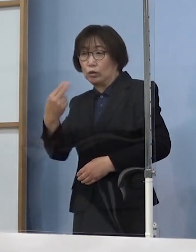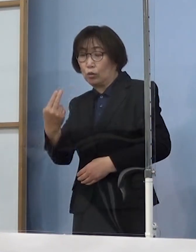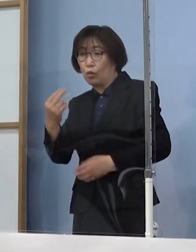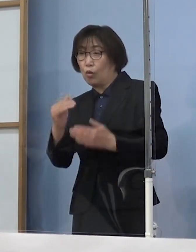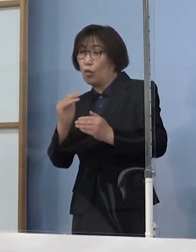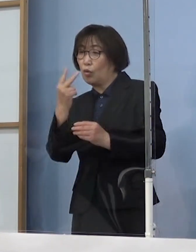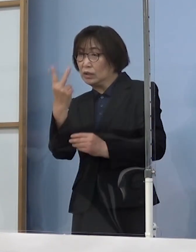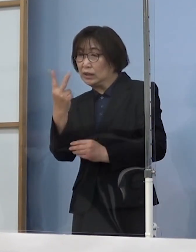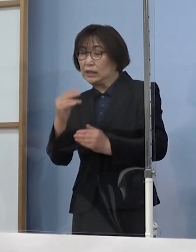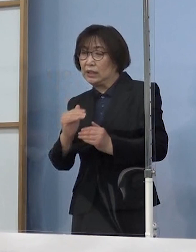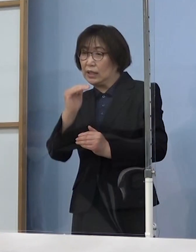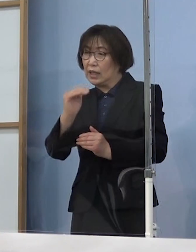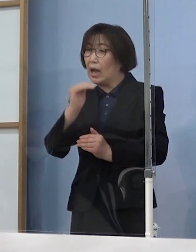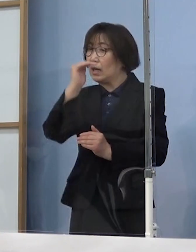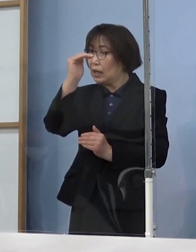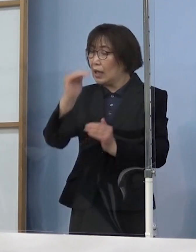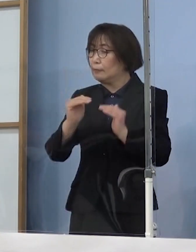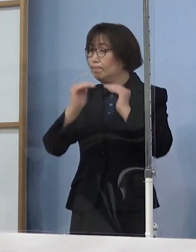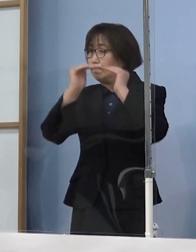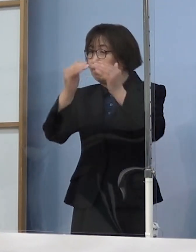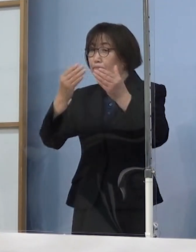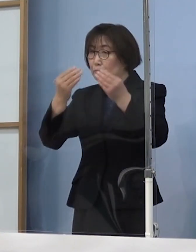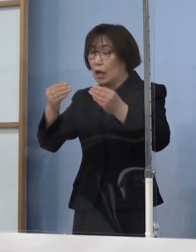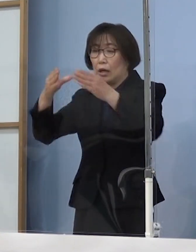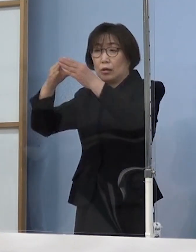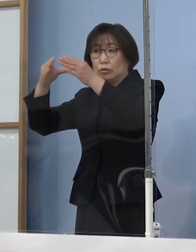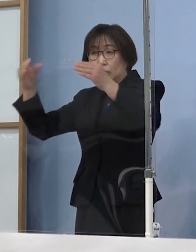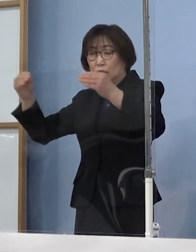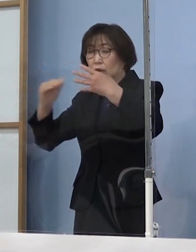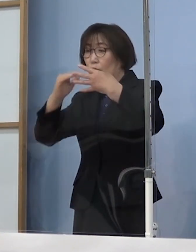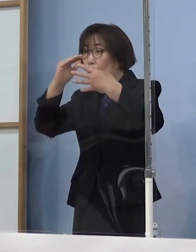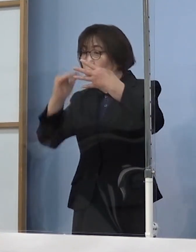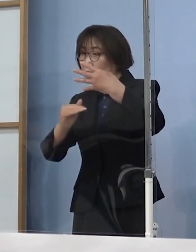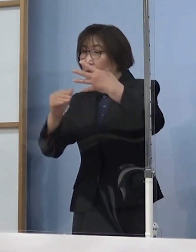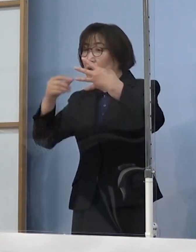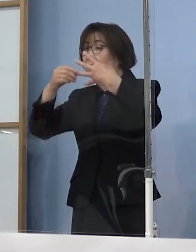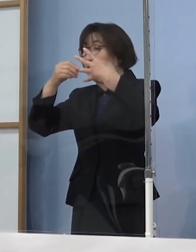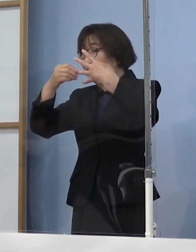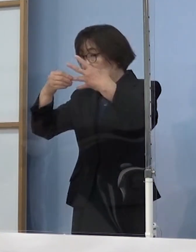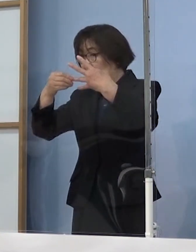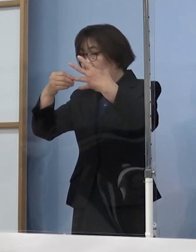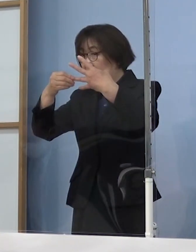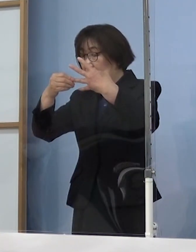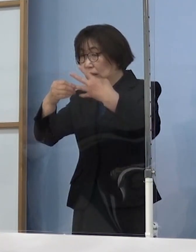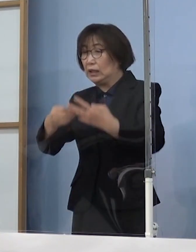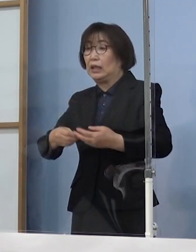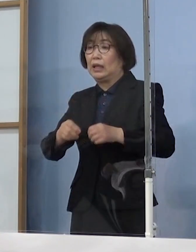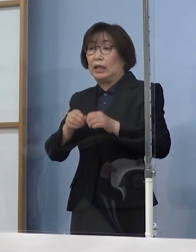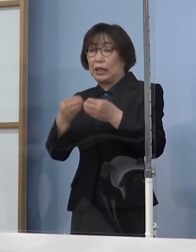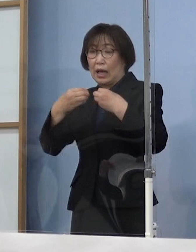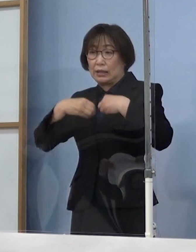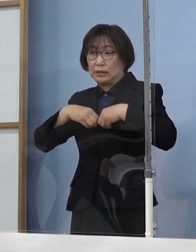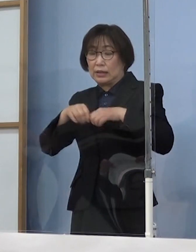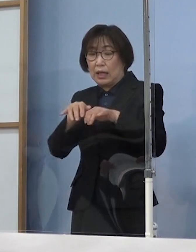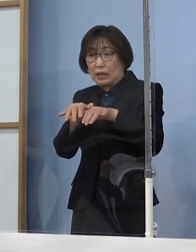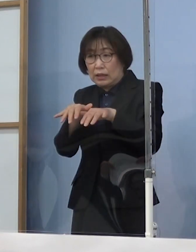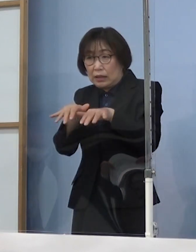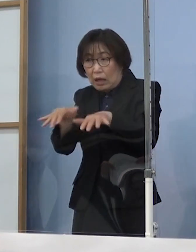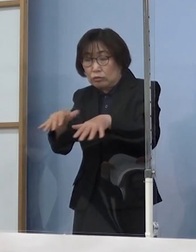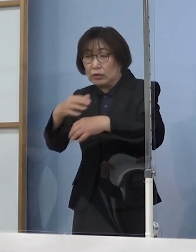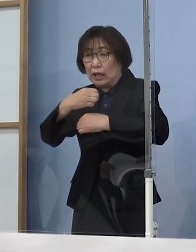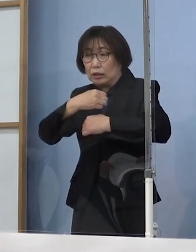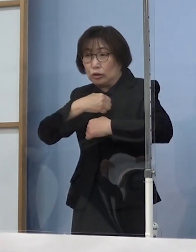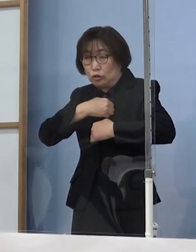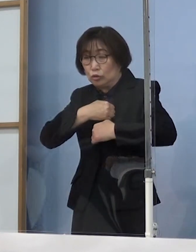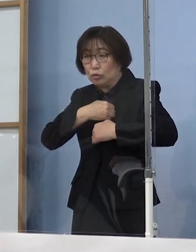して、国でいうところのステージ2、感染拡大注意全増を発令